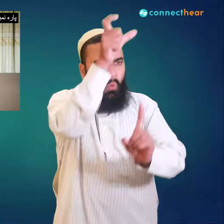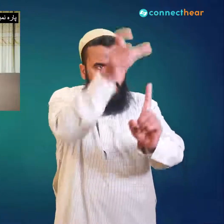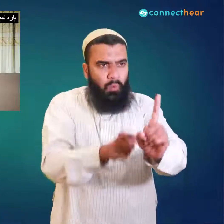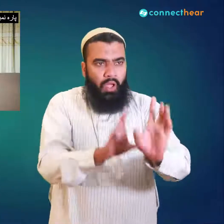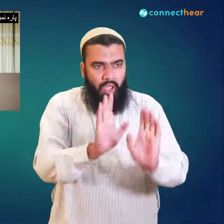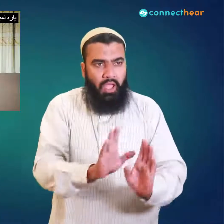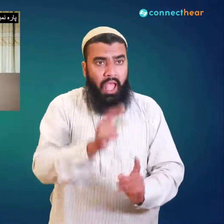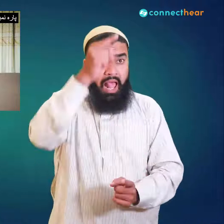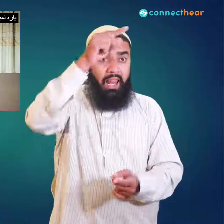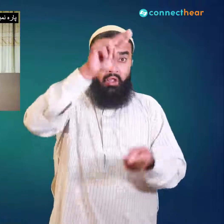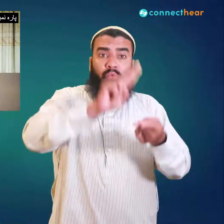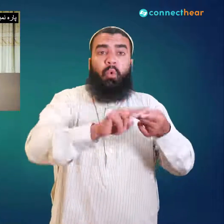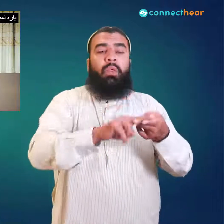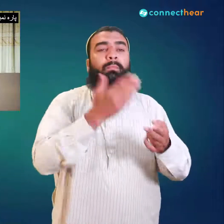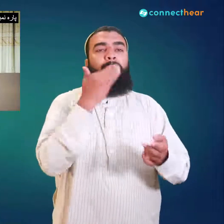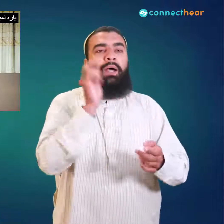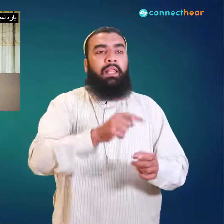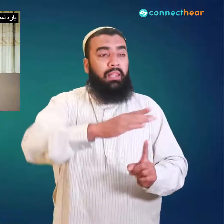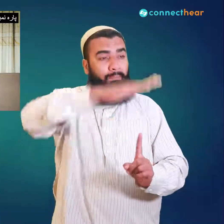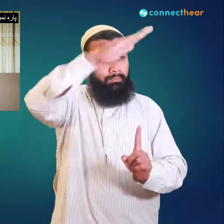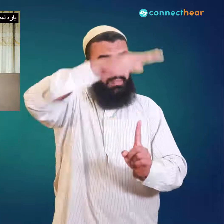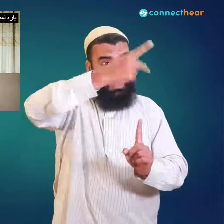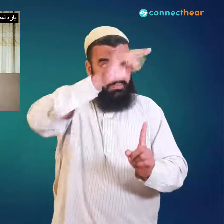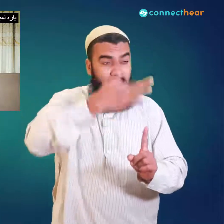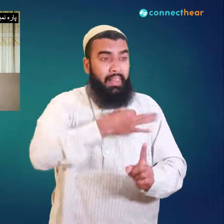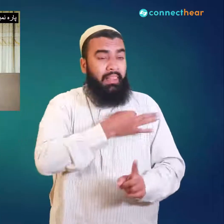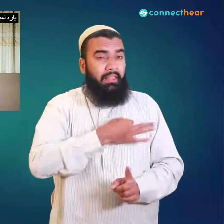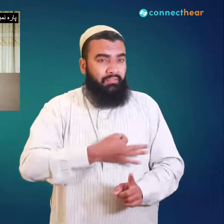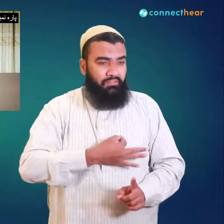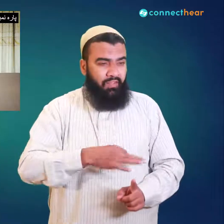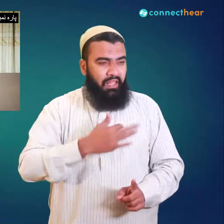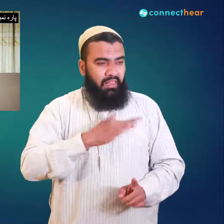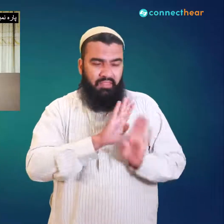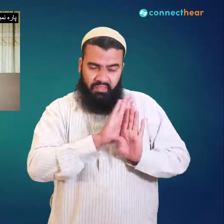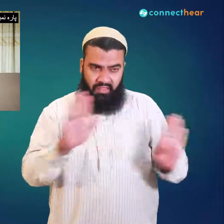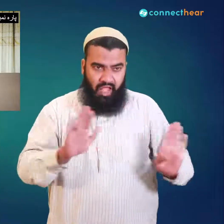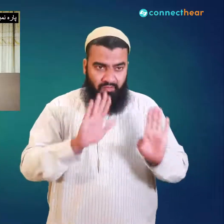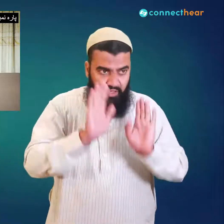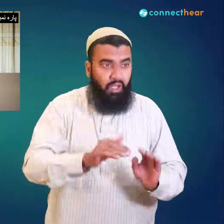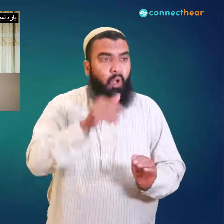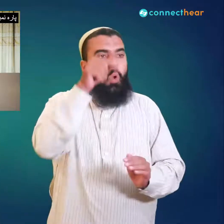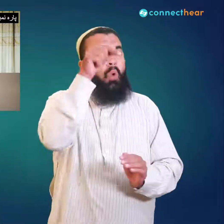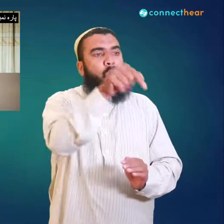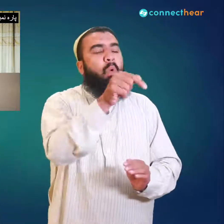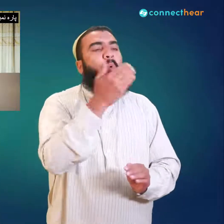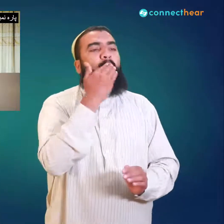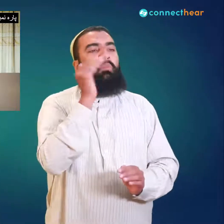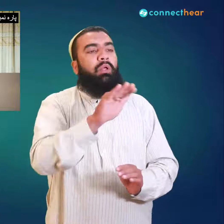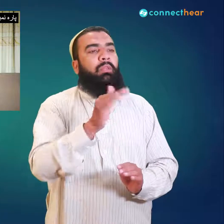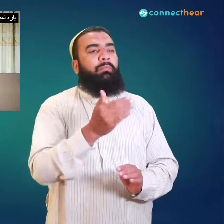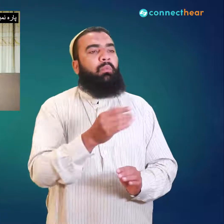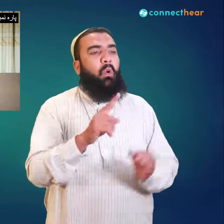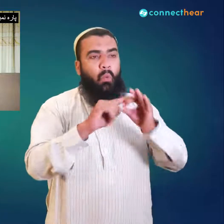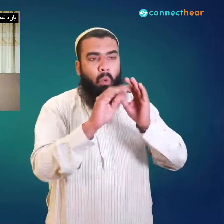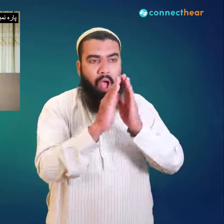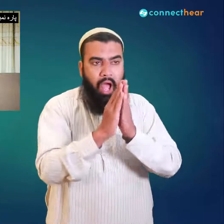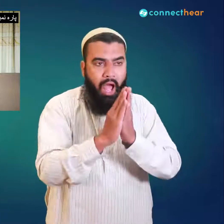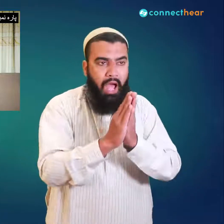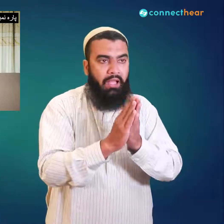نیک بندے ہیں، اللہ کے جو ولی ہیں، ان کی صفات یہاں بیان کی جا رہی ہیں کہ ایمان اور تقوی والے